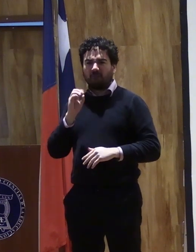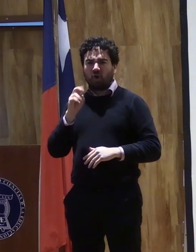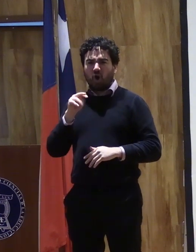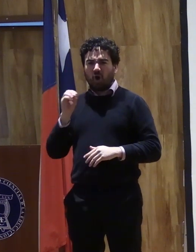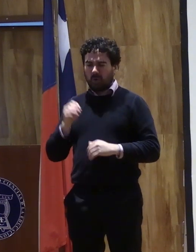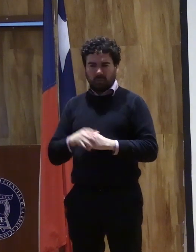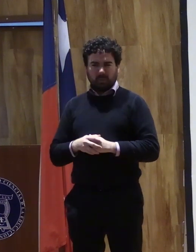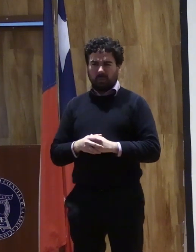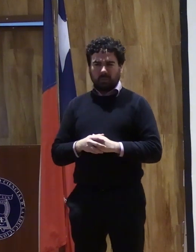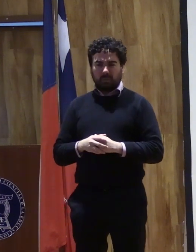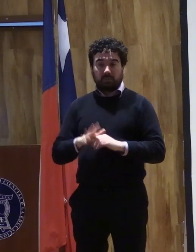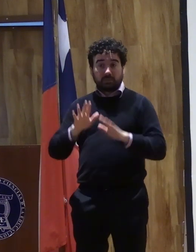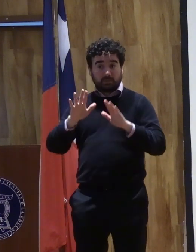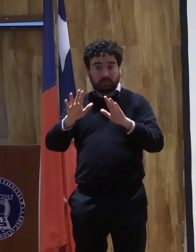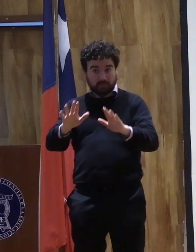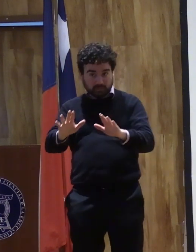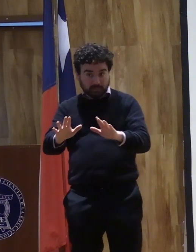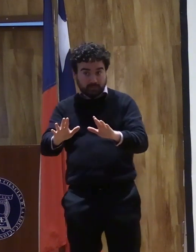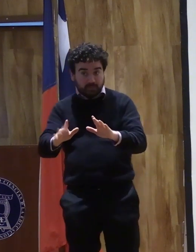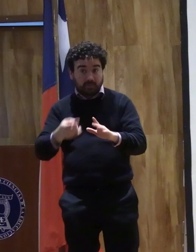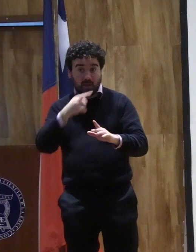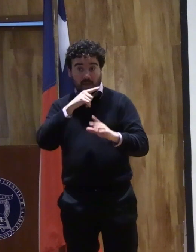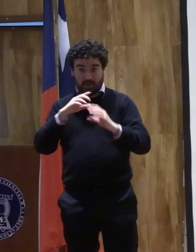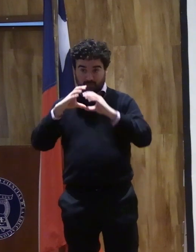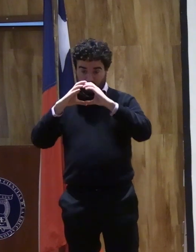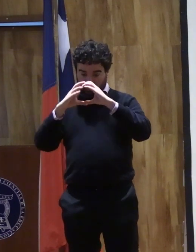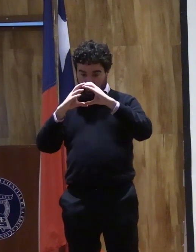Antártica uno puede sacar un